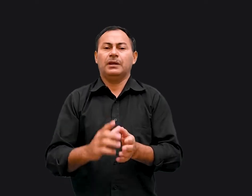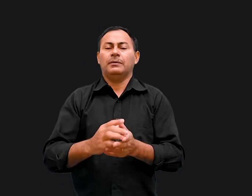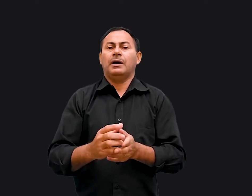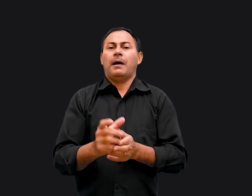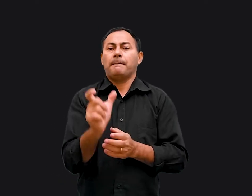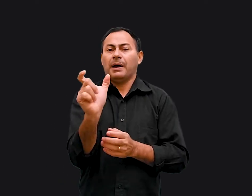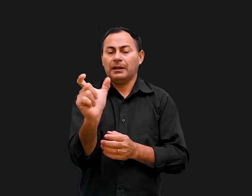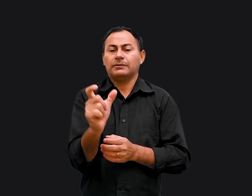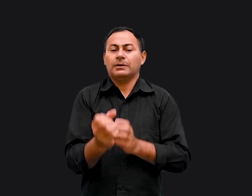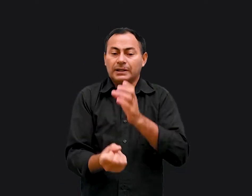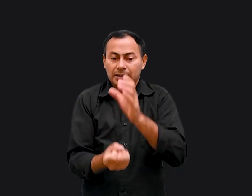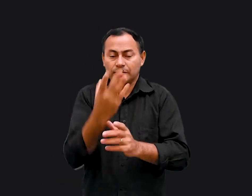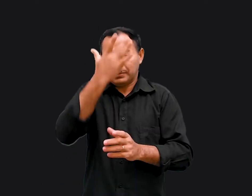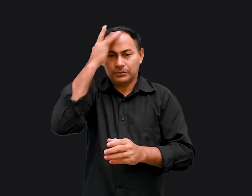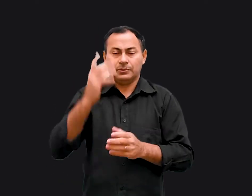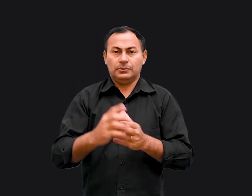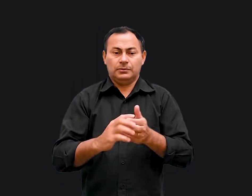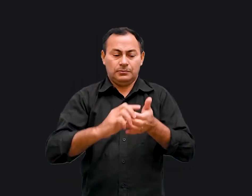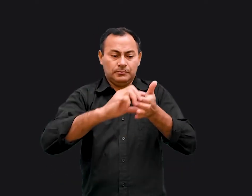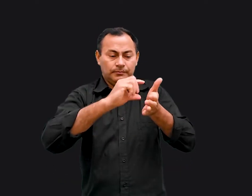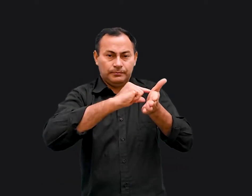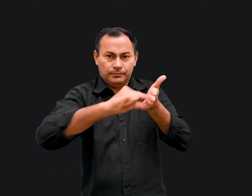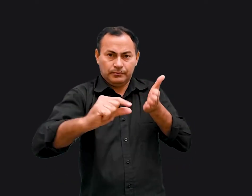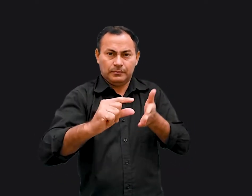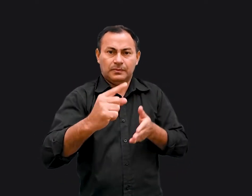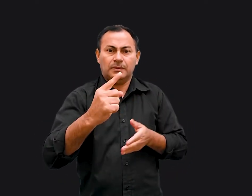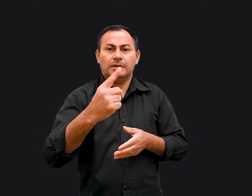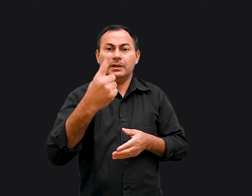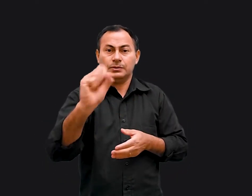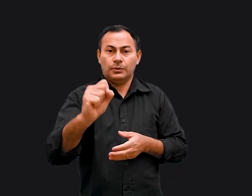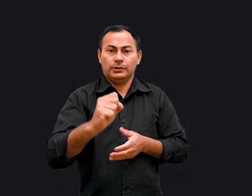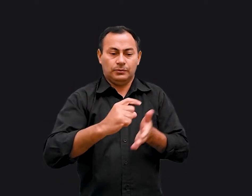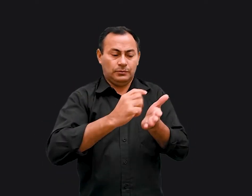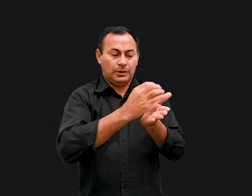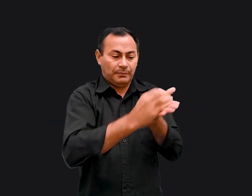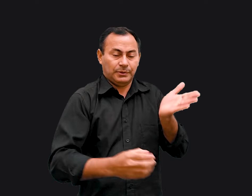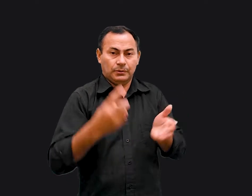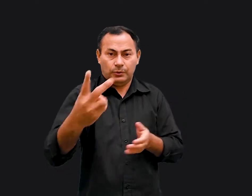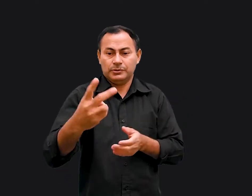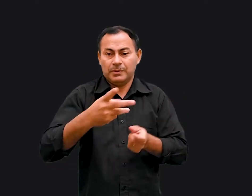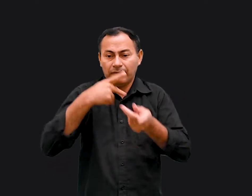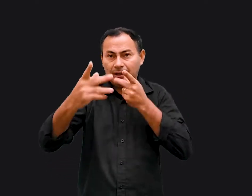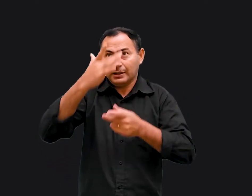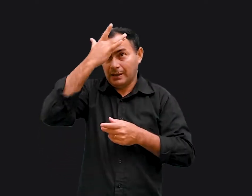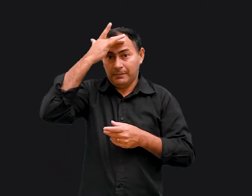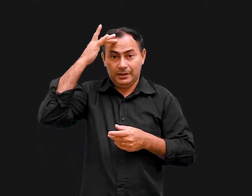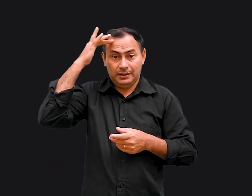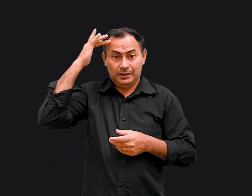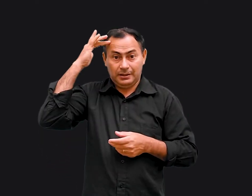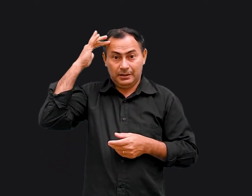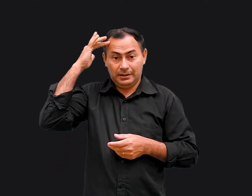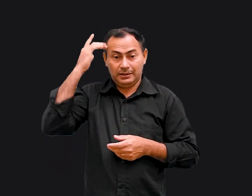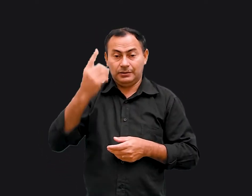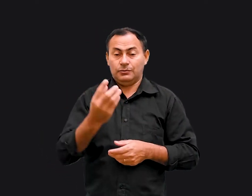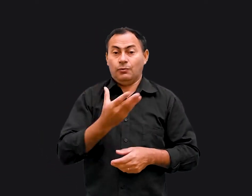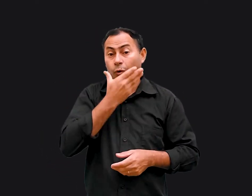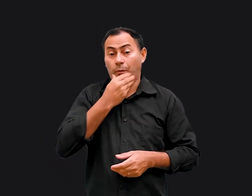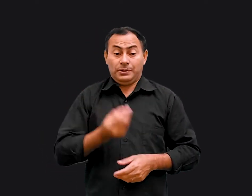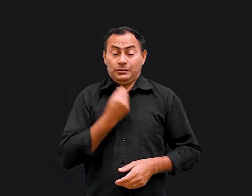do homem. No verso 18 de Gênesis capítulo 2 está escrito: não é bom que o homem esteja só. Far-lhe-ei uma